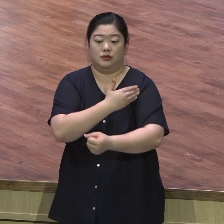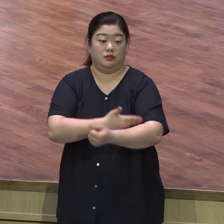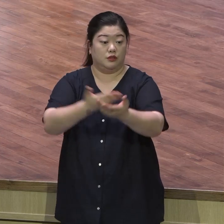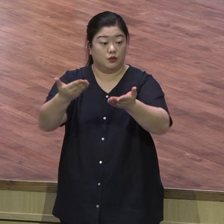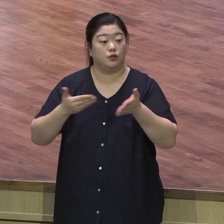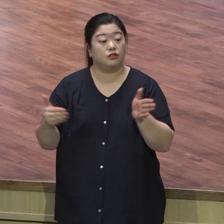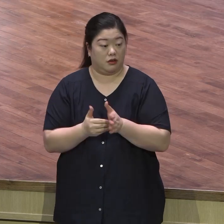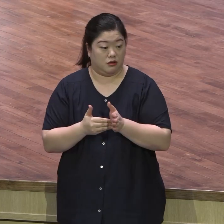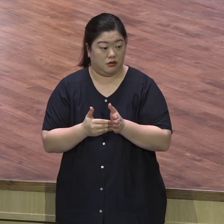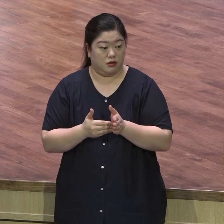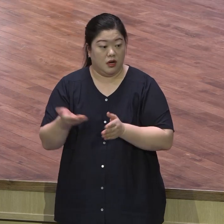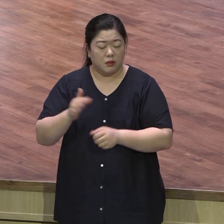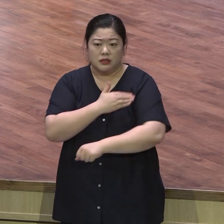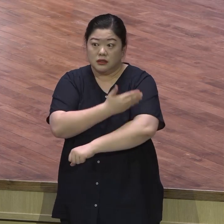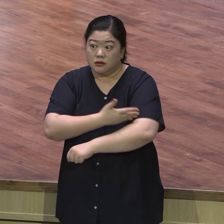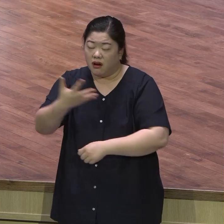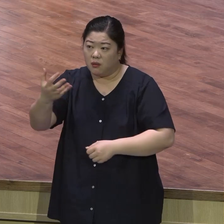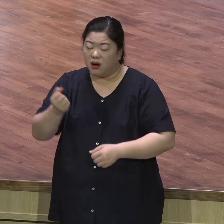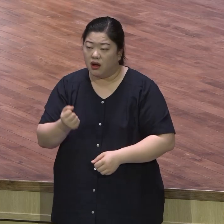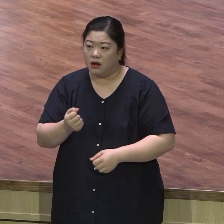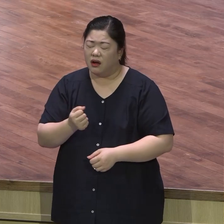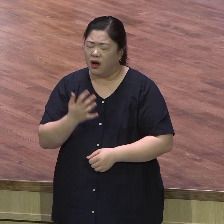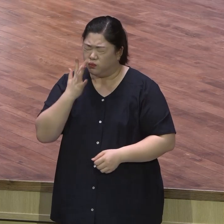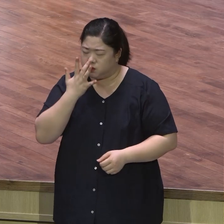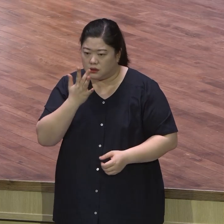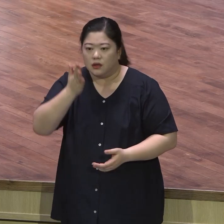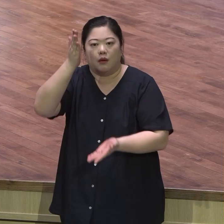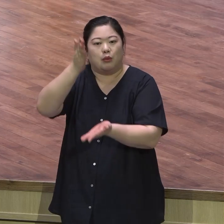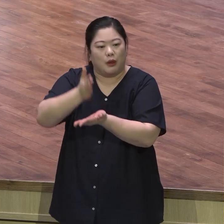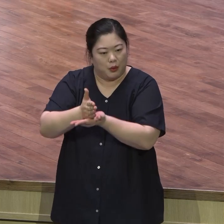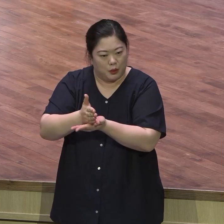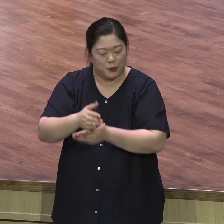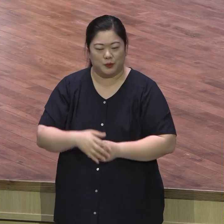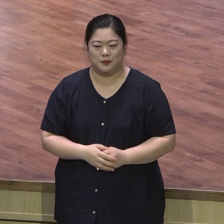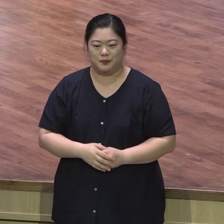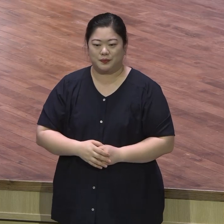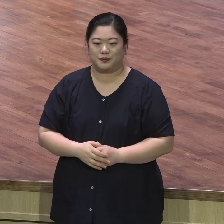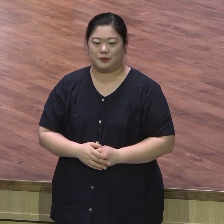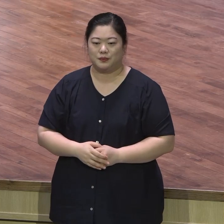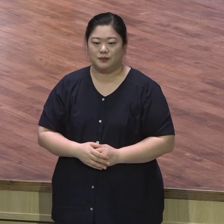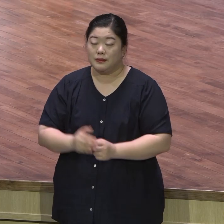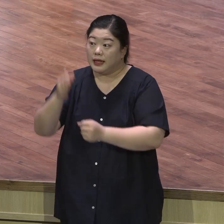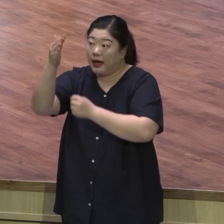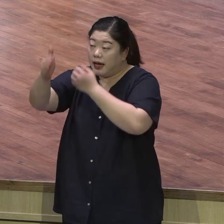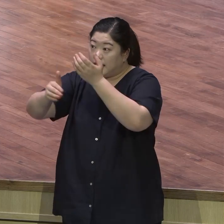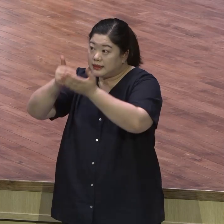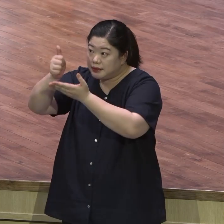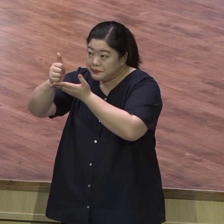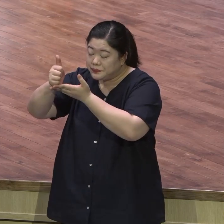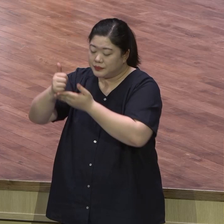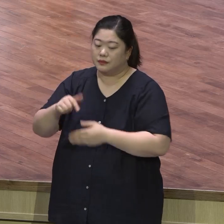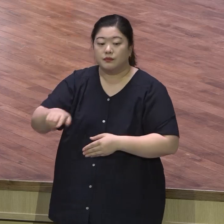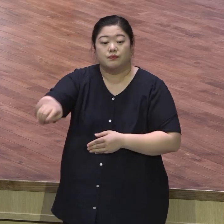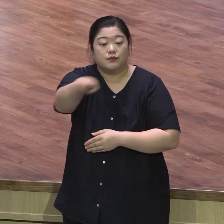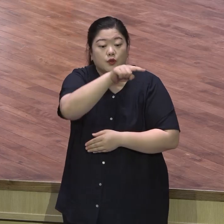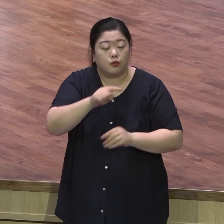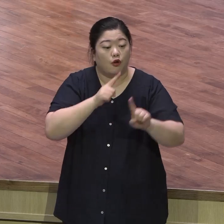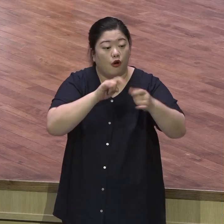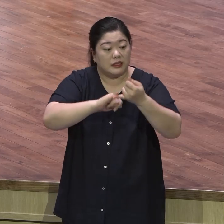그렇다면 무엇을 통해서 본당 헌당 이루시겠는가 하나님께서 은약자분 여러분의